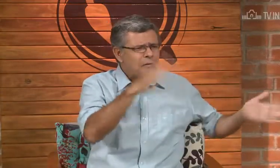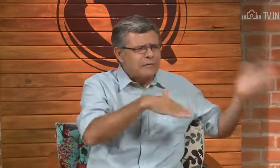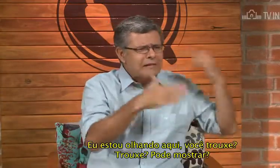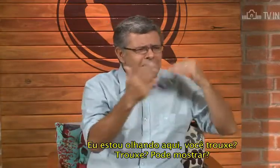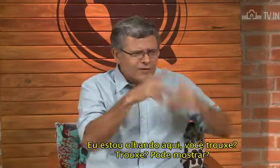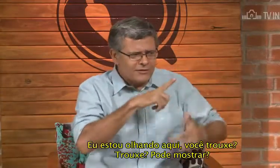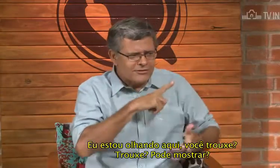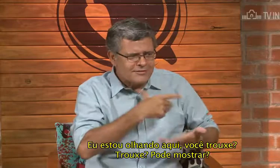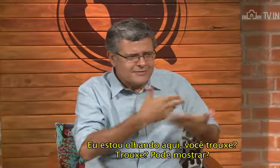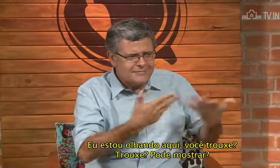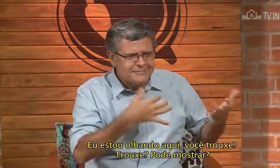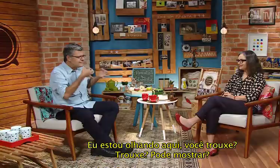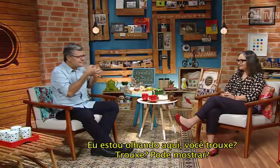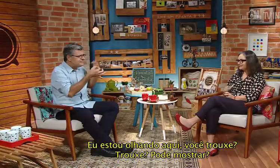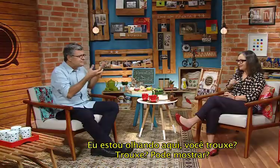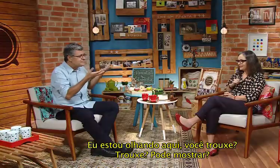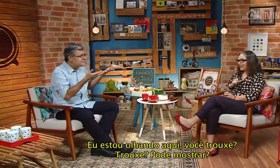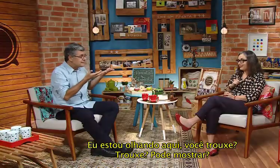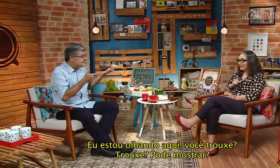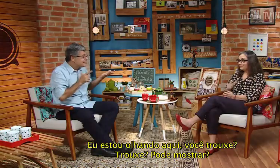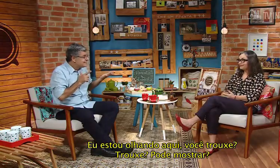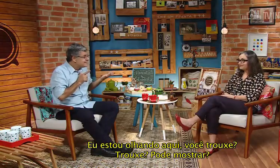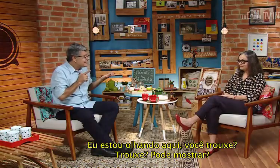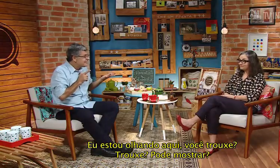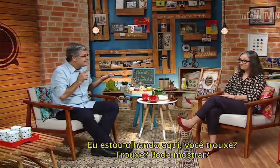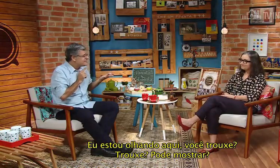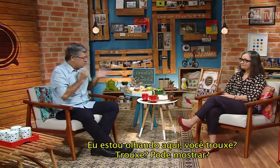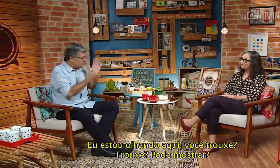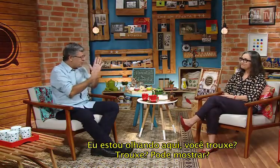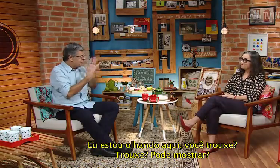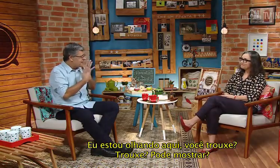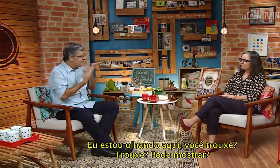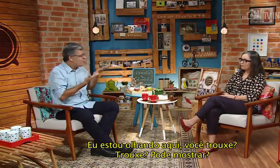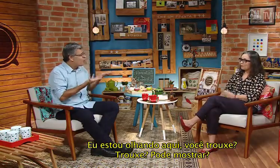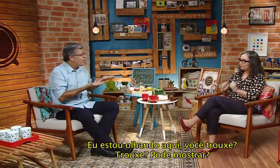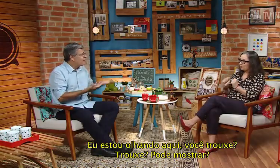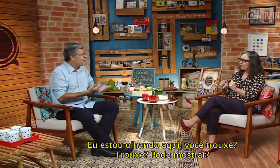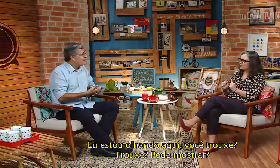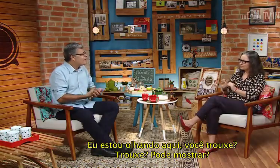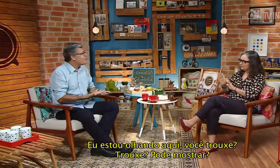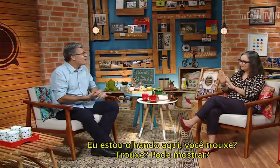Eu estou olhando aqui. Você trouxe? Trouxe? Pode mostrar?